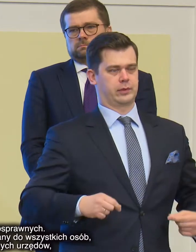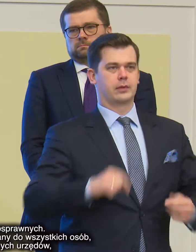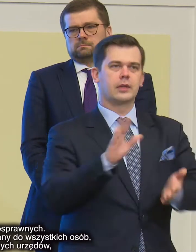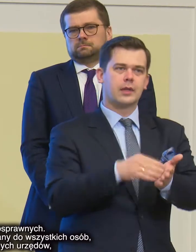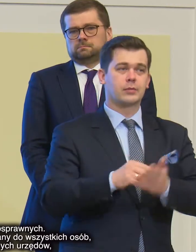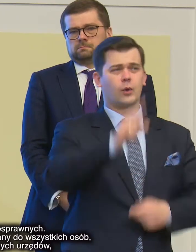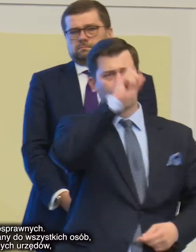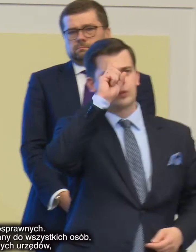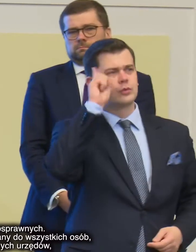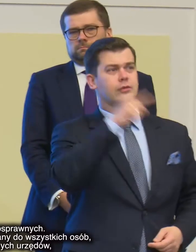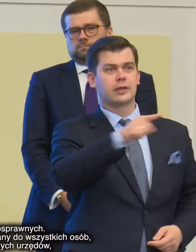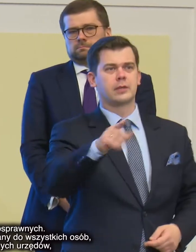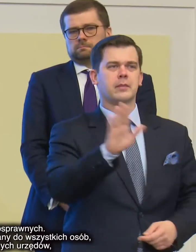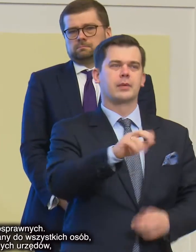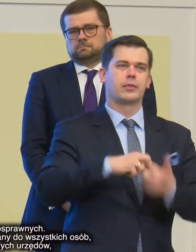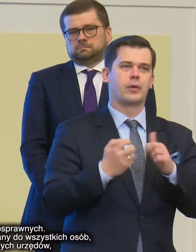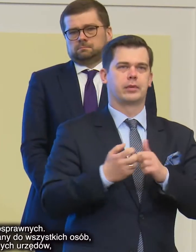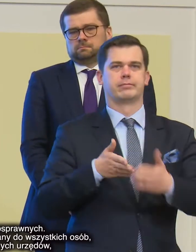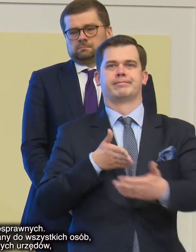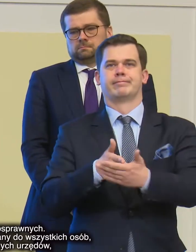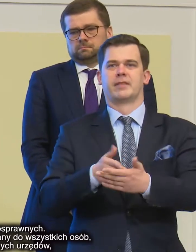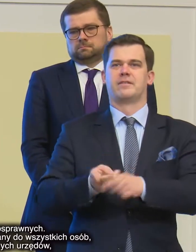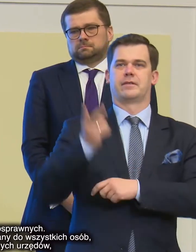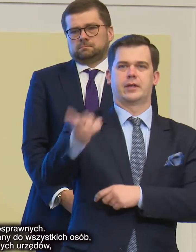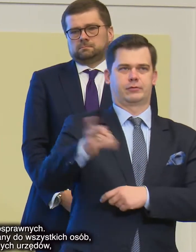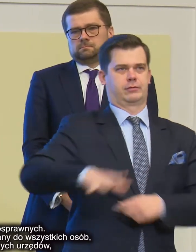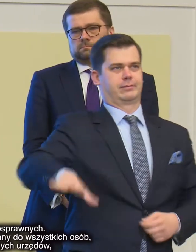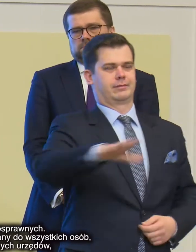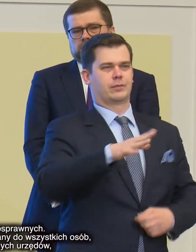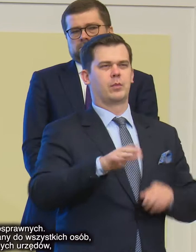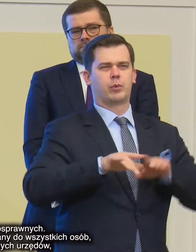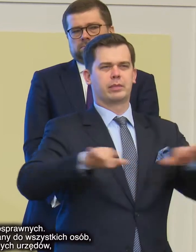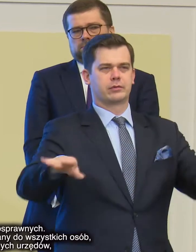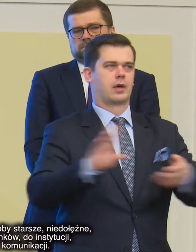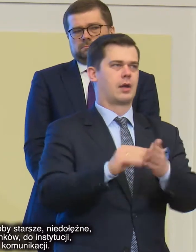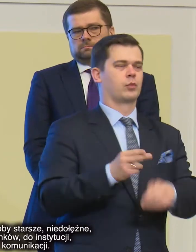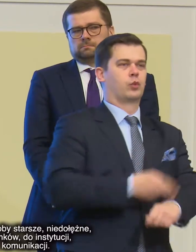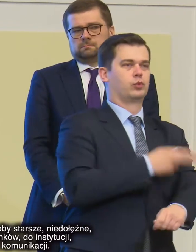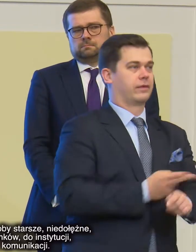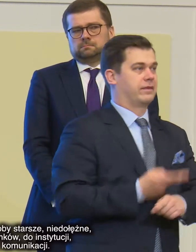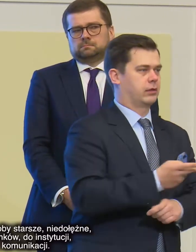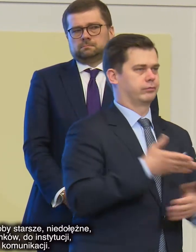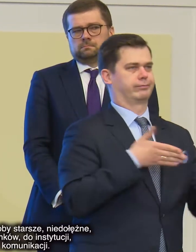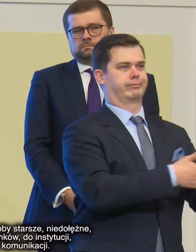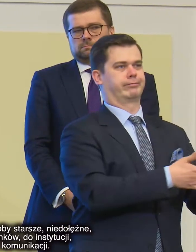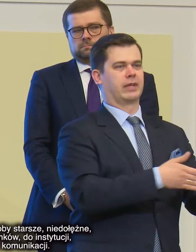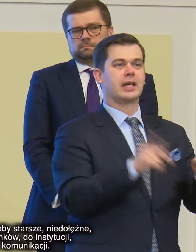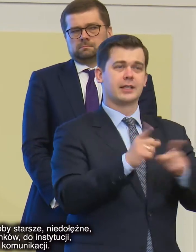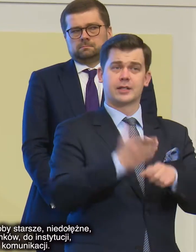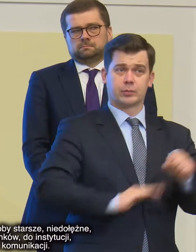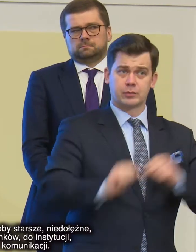które mają problemy. Czy z dostępem do przestrzeni publicznej, do różnych urzędów. Są to nie tylko